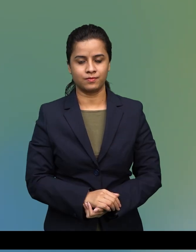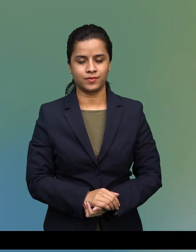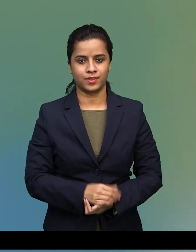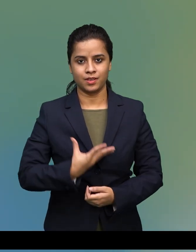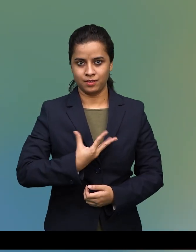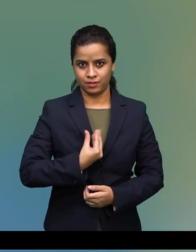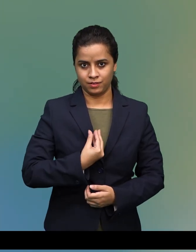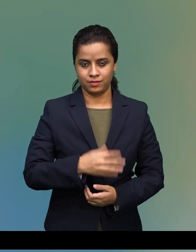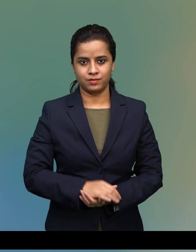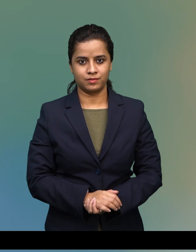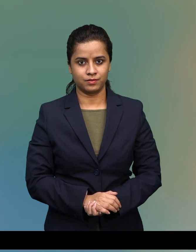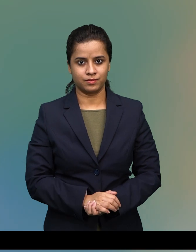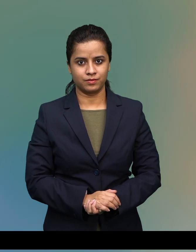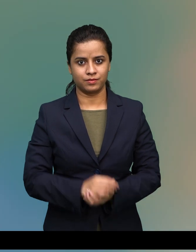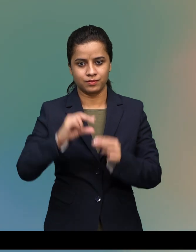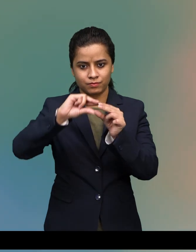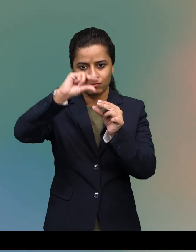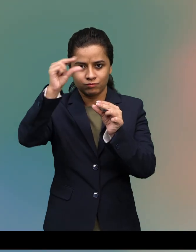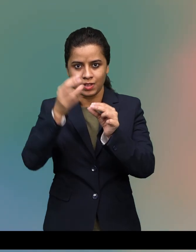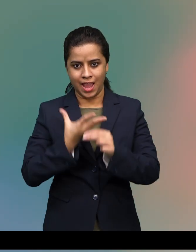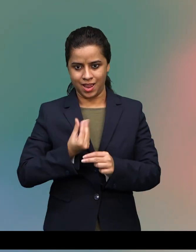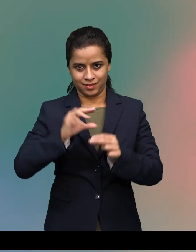ಹೃದಯ, ಅಪಧಮನಿಗಳು,